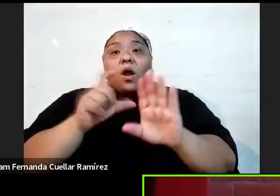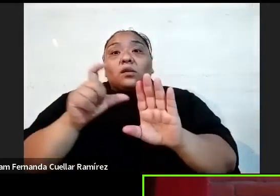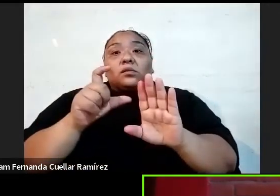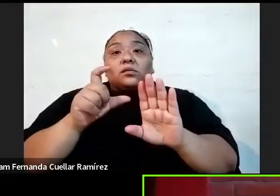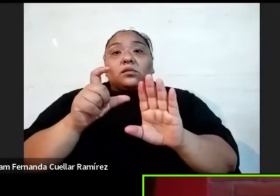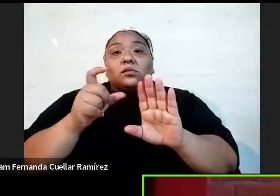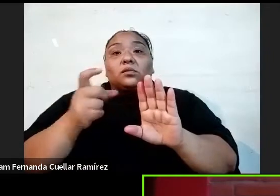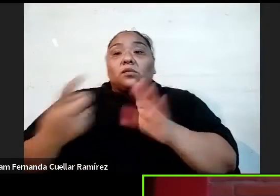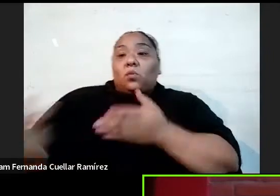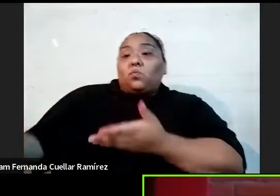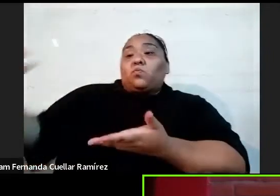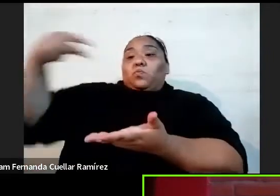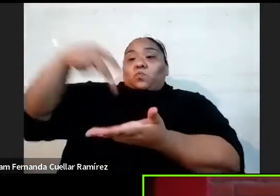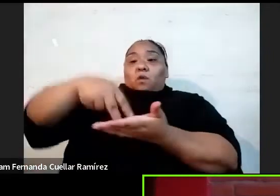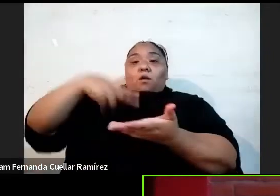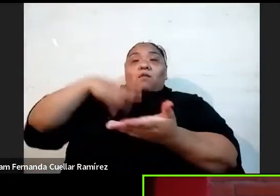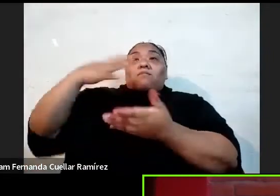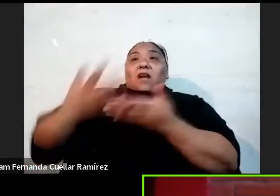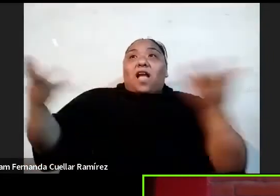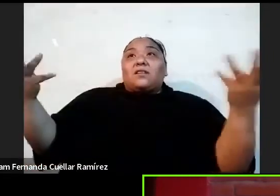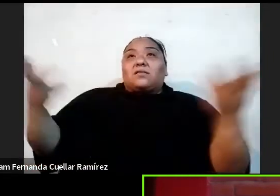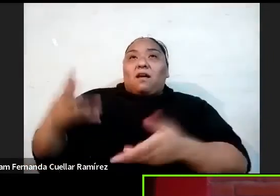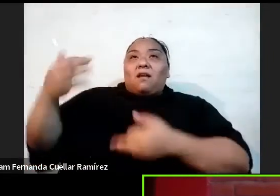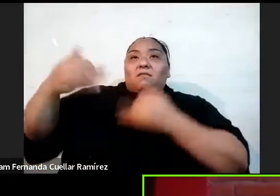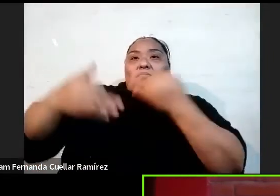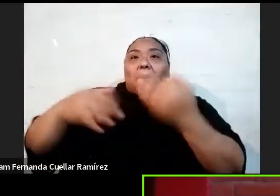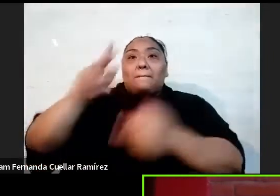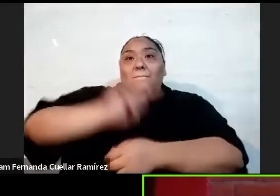en un escenario, pues entonces es